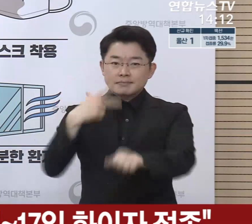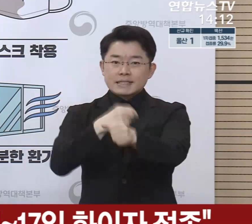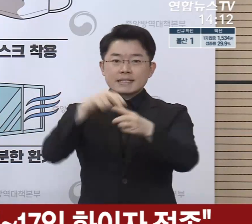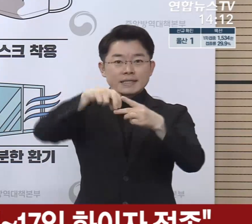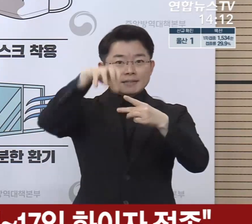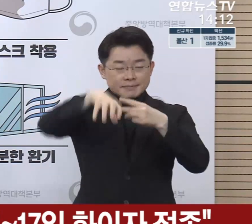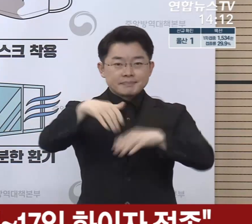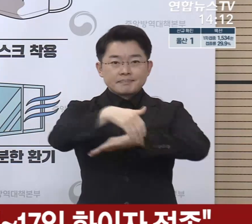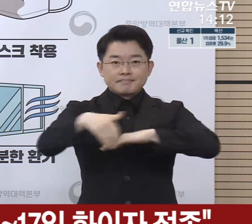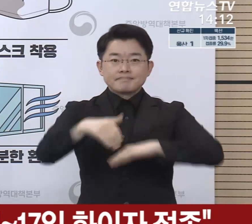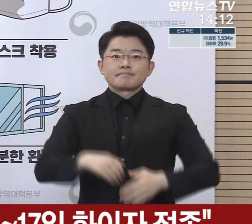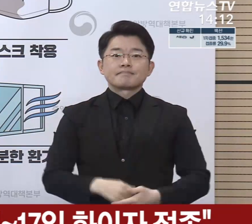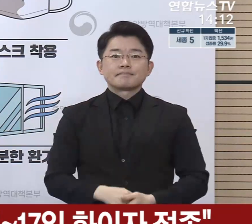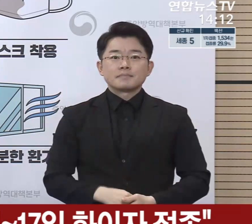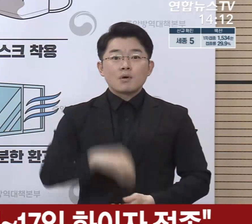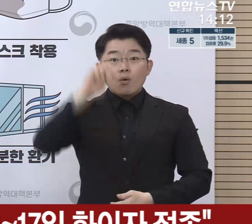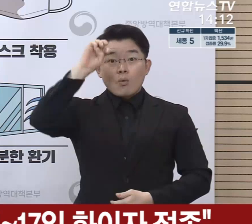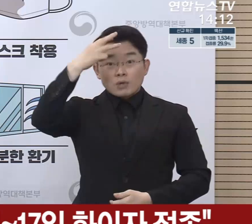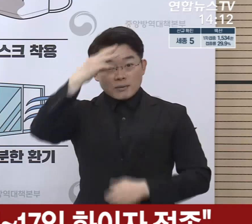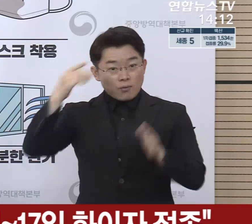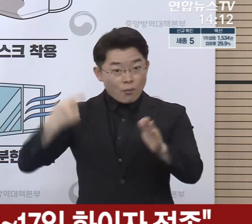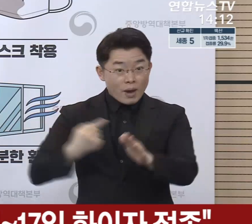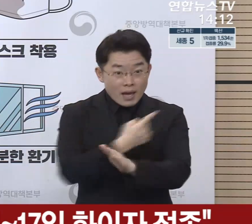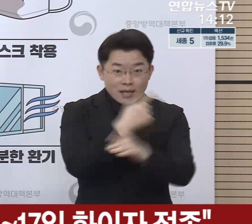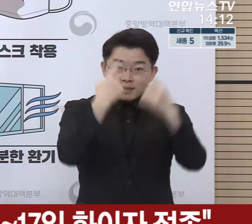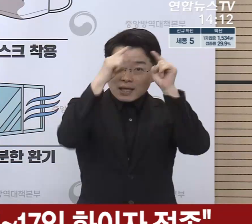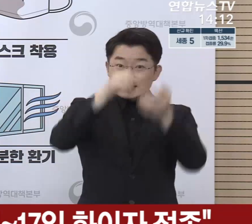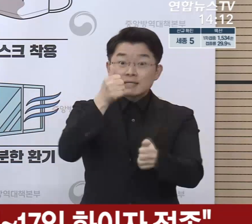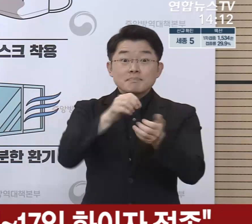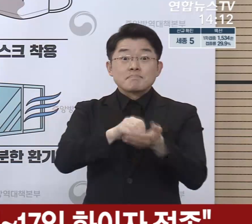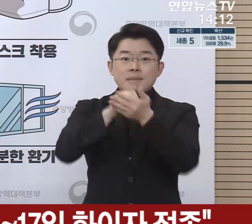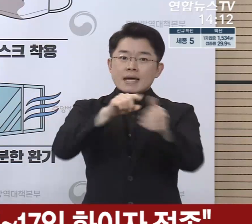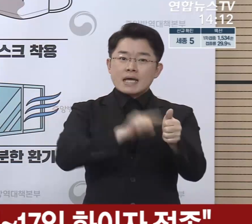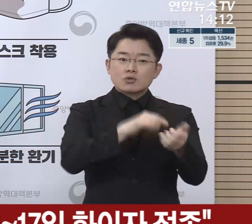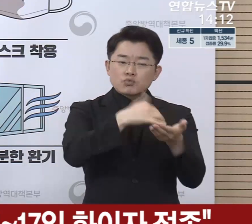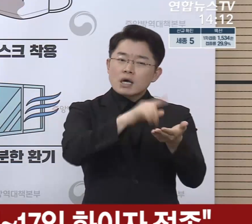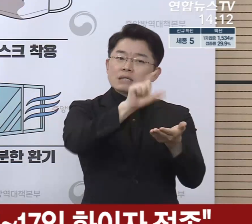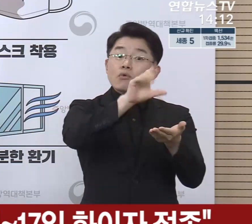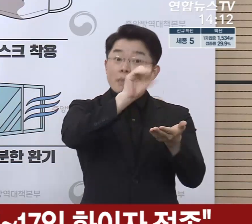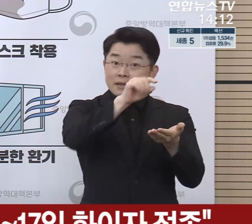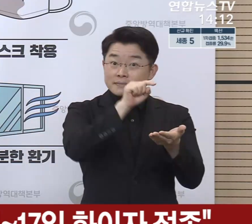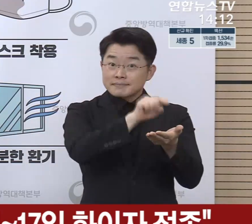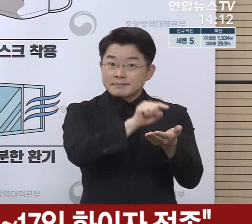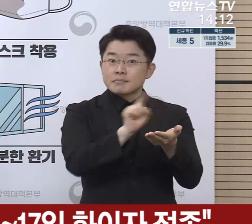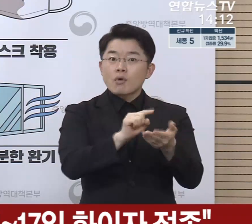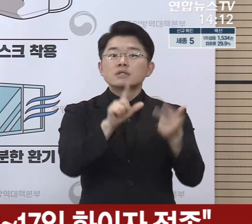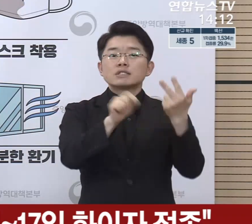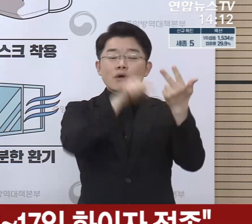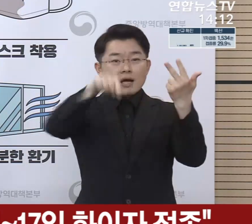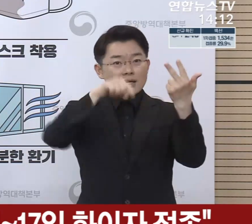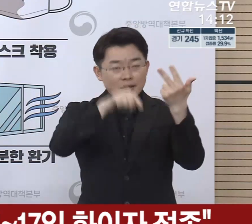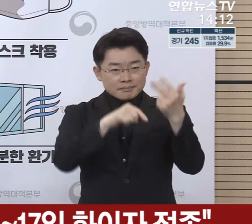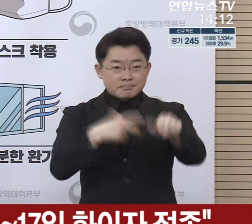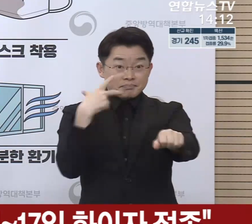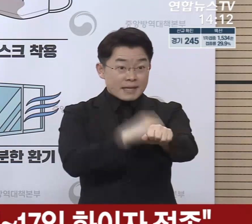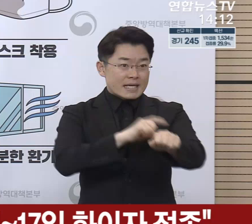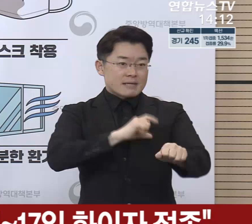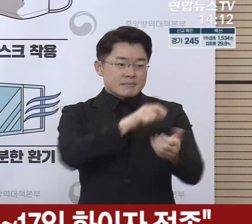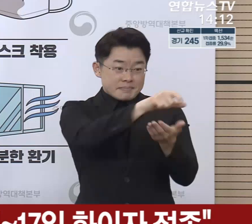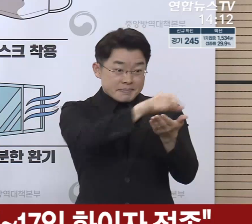접종합니다. 고3 이외의 대입 수험생 약 15만 명 정도는 7월 중에 대상자